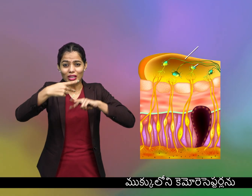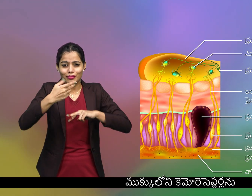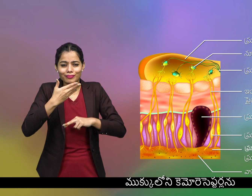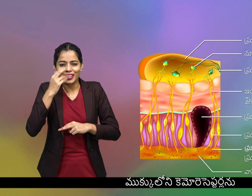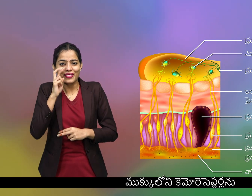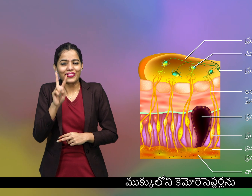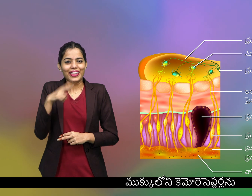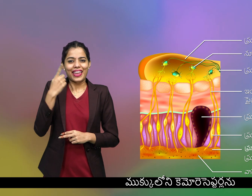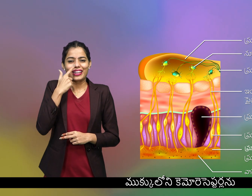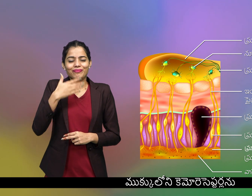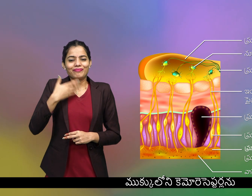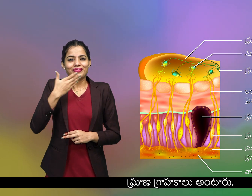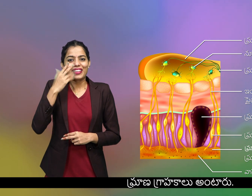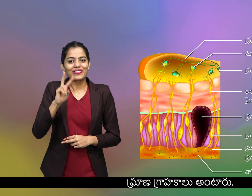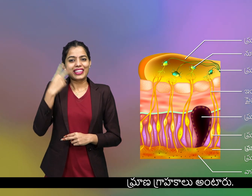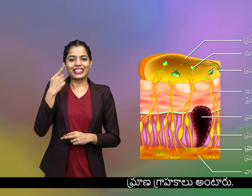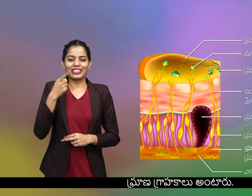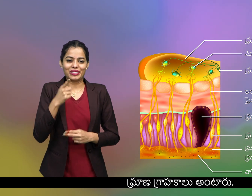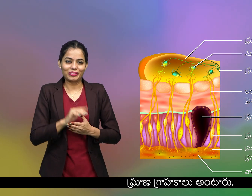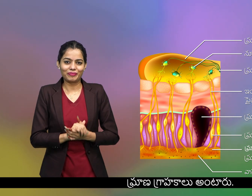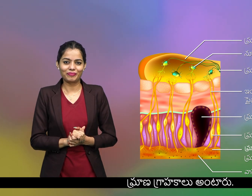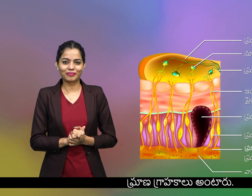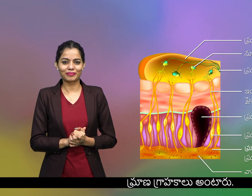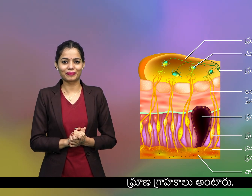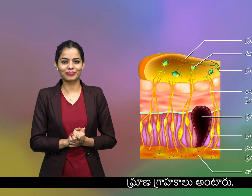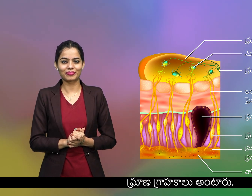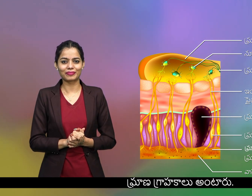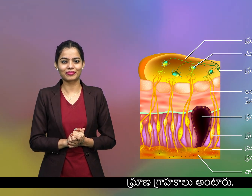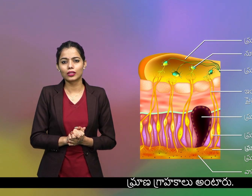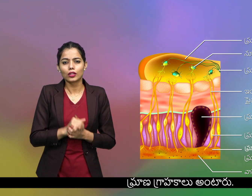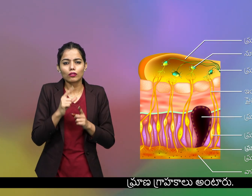ముక్కులోని కెమోరెసెప్టర్లను ఘ్రాణగ్రాహకాలు అంటారు.